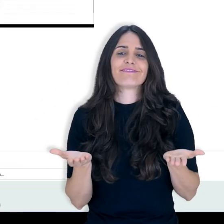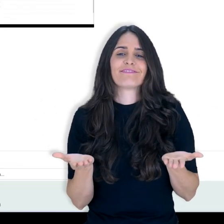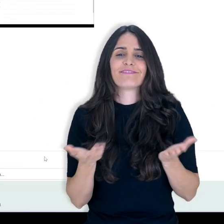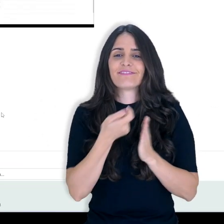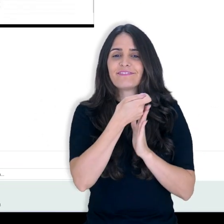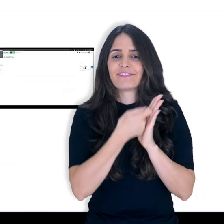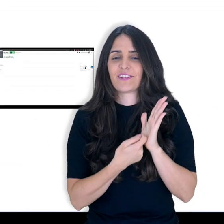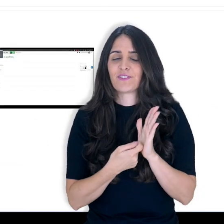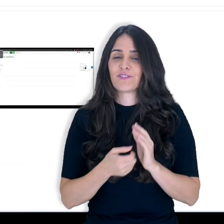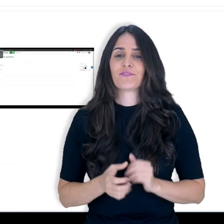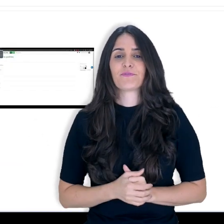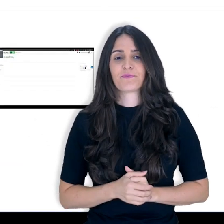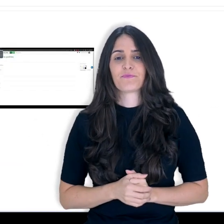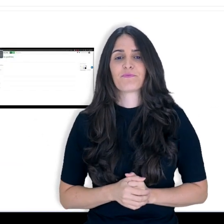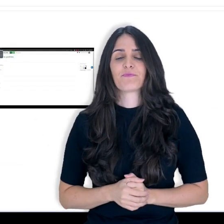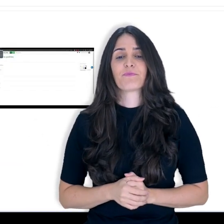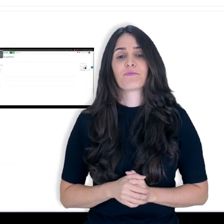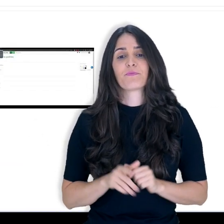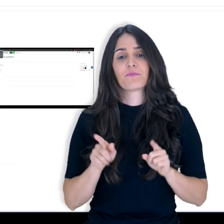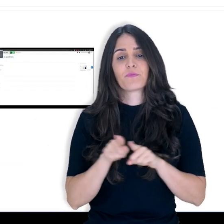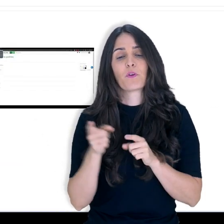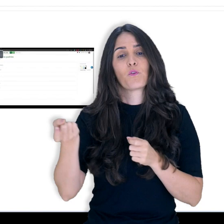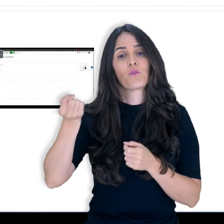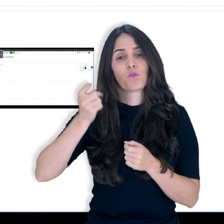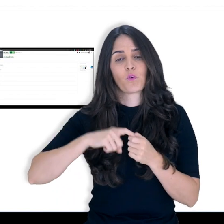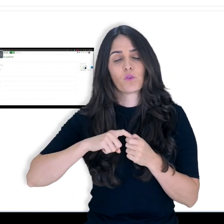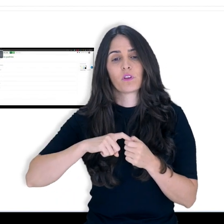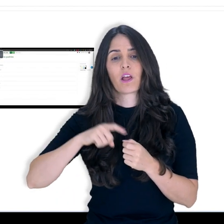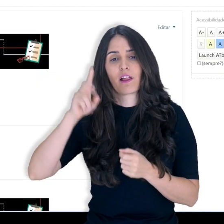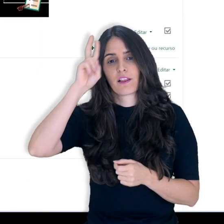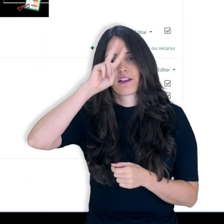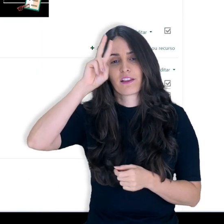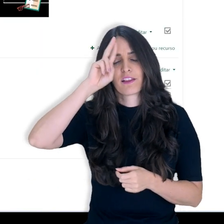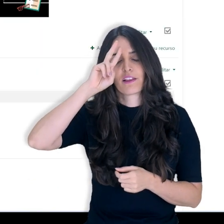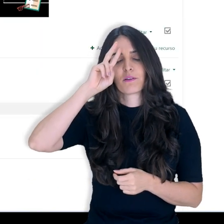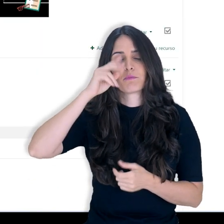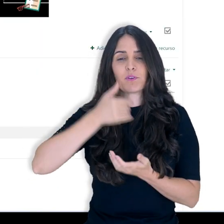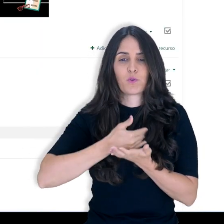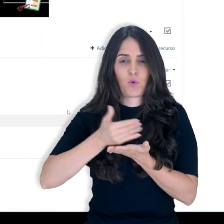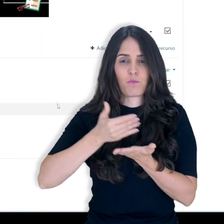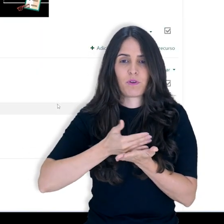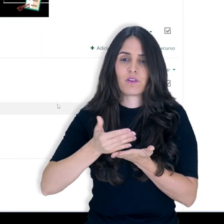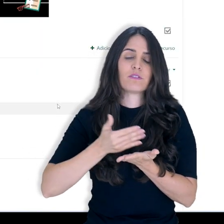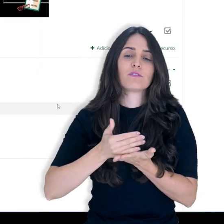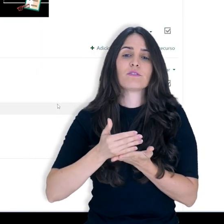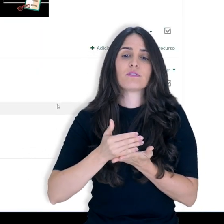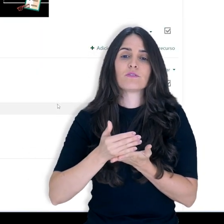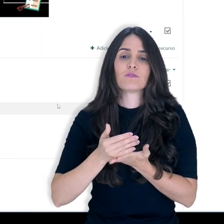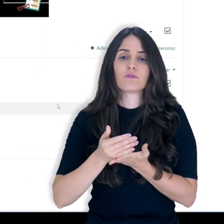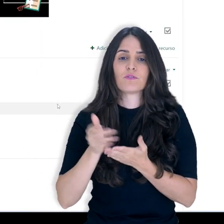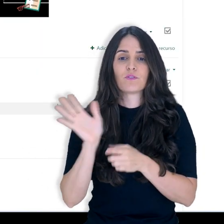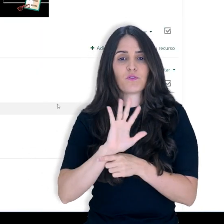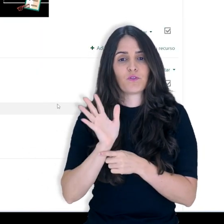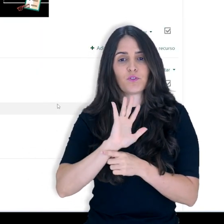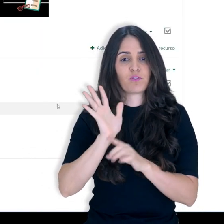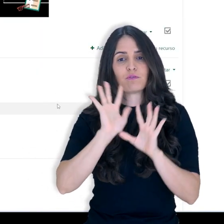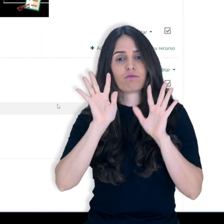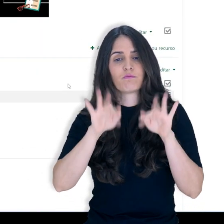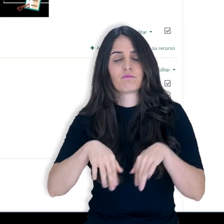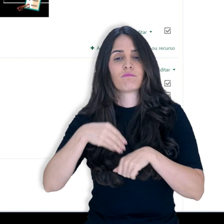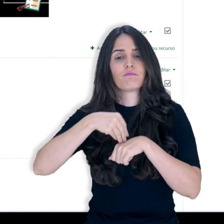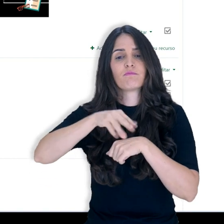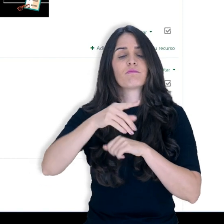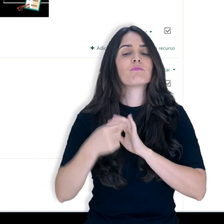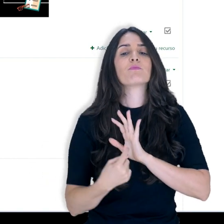o meu texto e vamos aqui retornando na nossa página inicial para finalizar esse tutorial